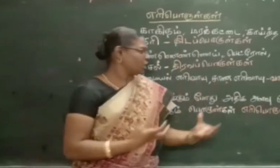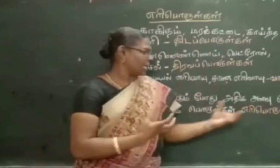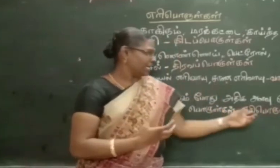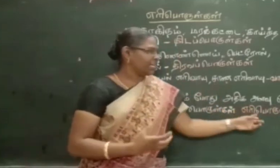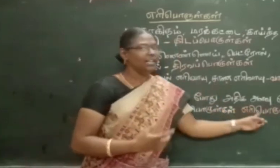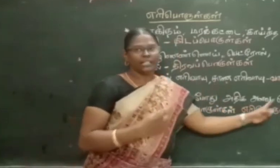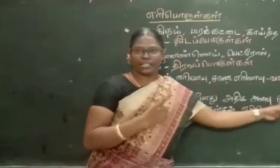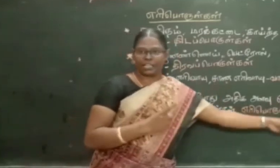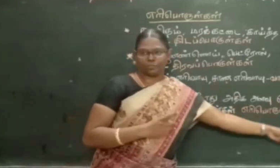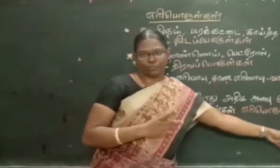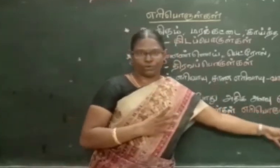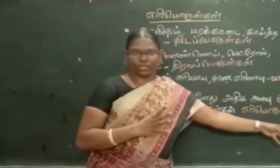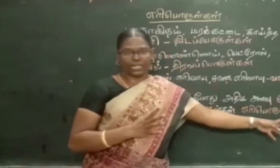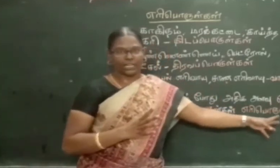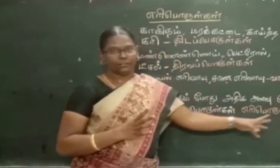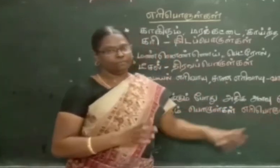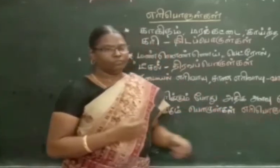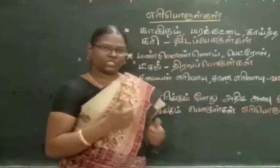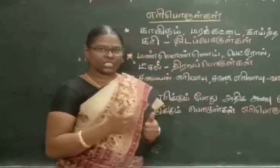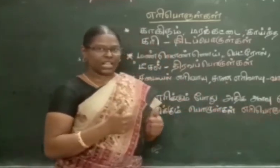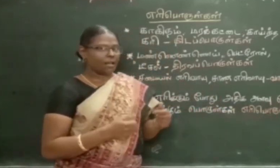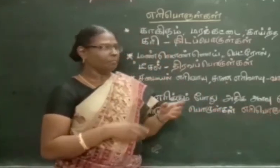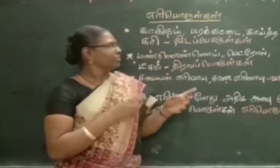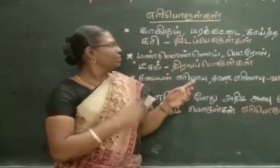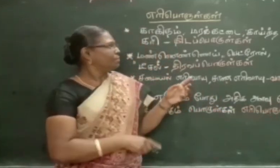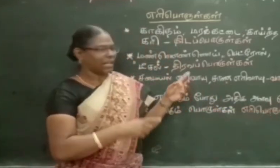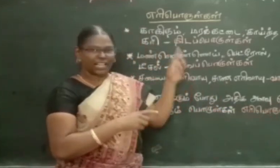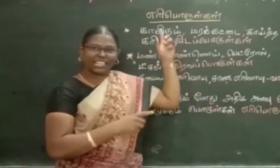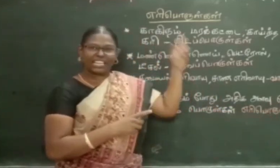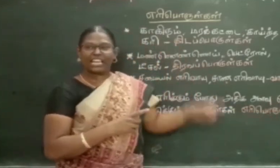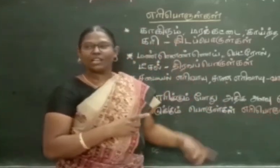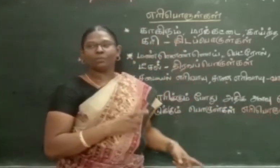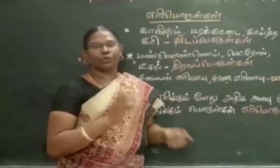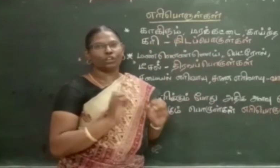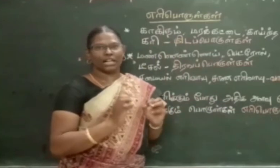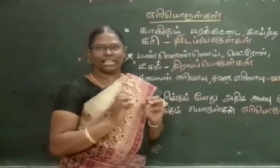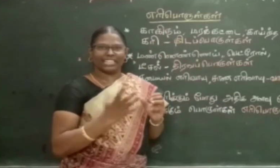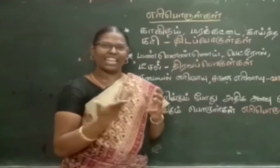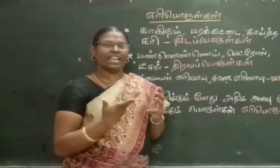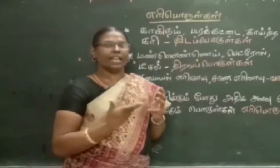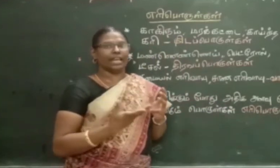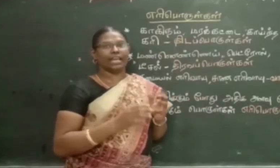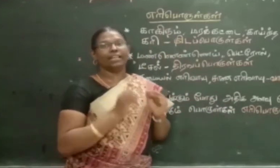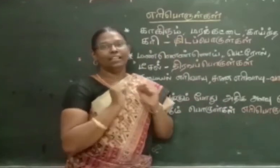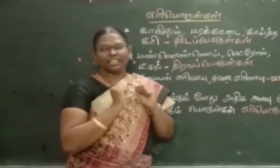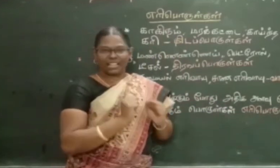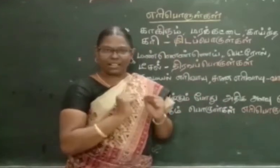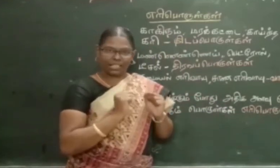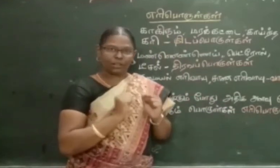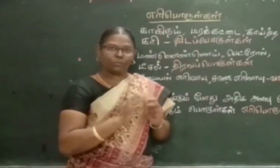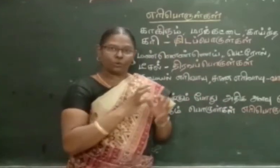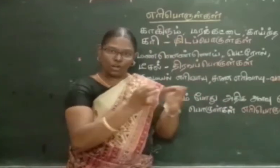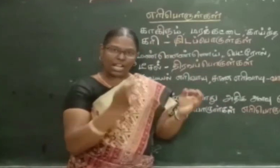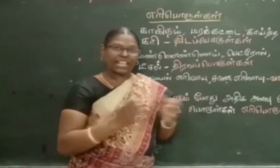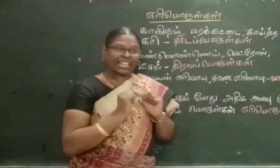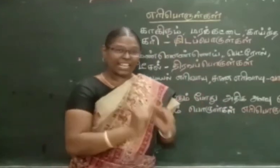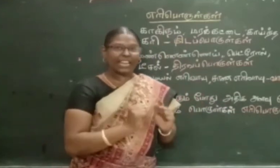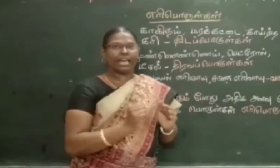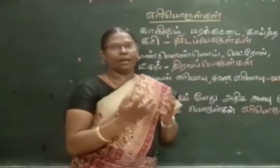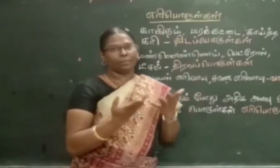பொருட்கள் எரிபொருட்கள். சரியா, இப்போ எரிபொருட்கள் என்னென்ன, எரிபொருள்னா என்ன